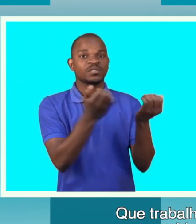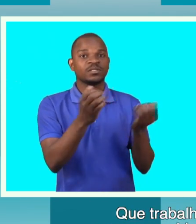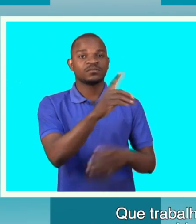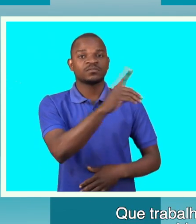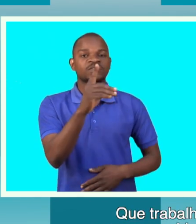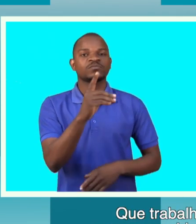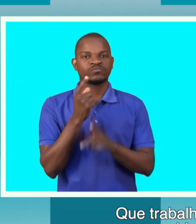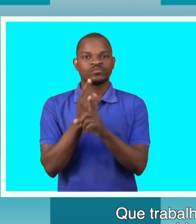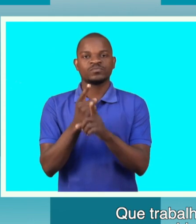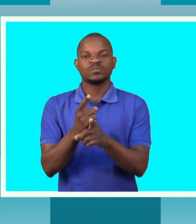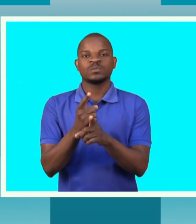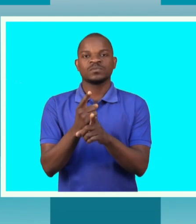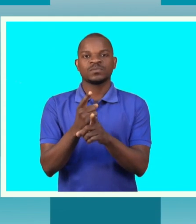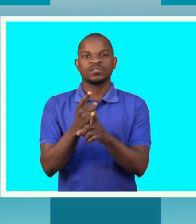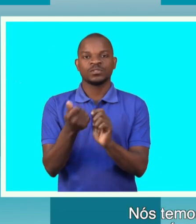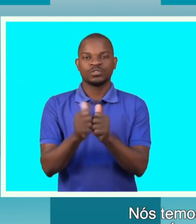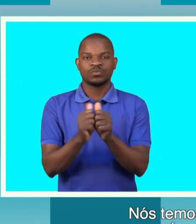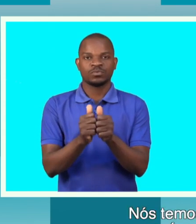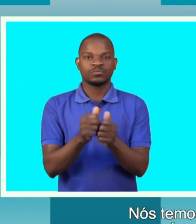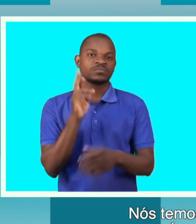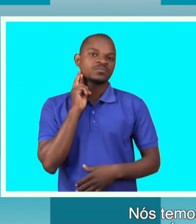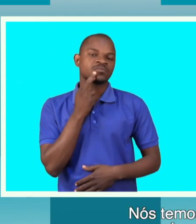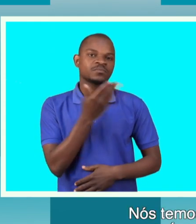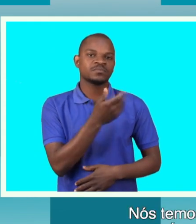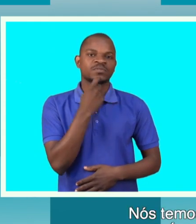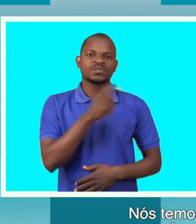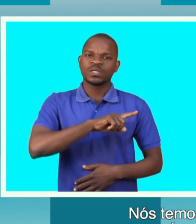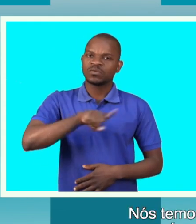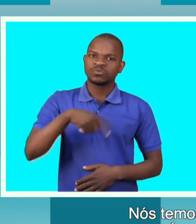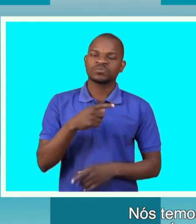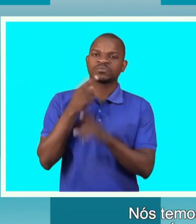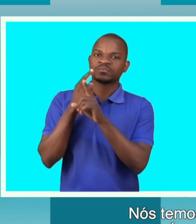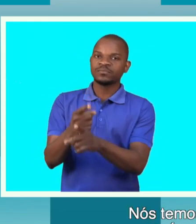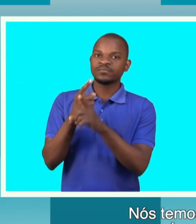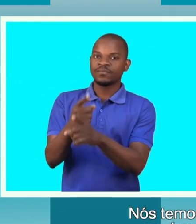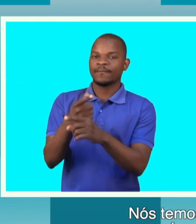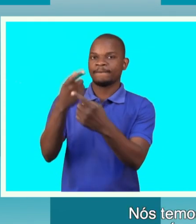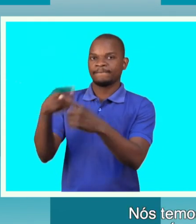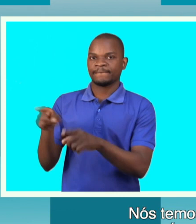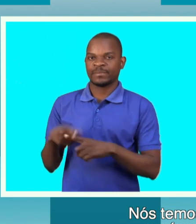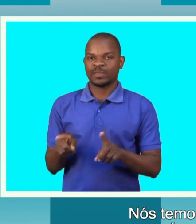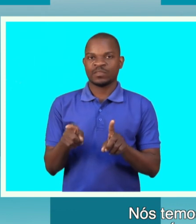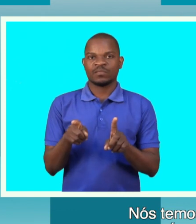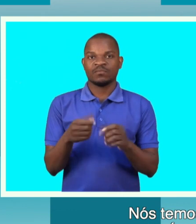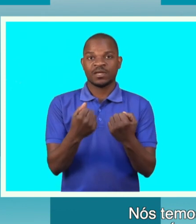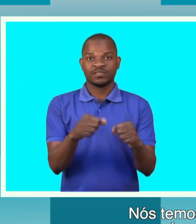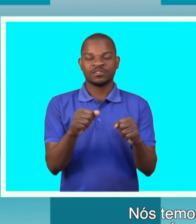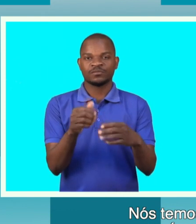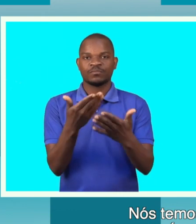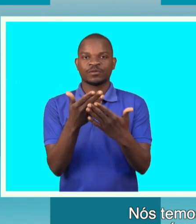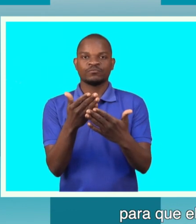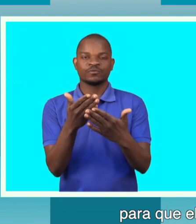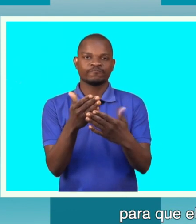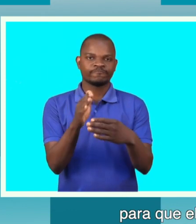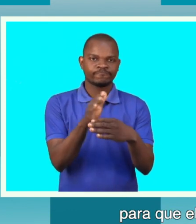educativa em especial gostem de desporto? Nós temos realizado várias atividades na área de reabilitação